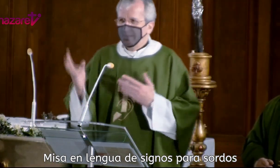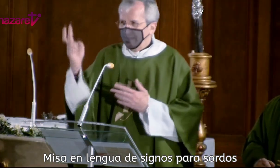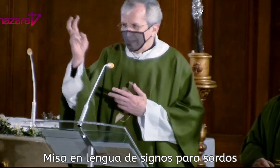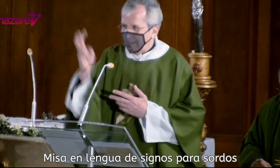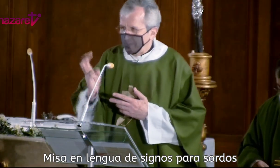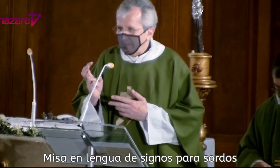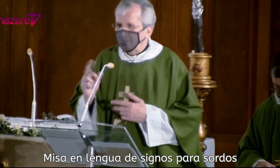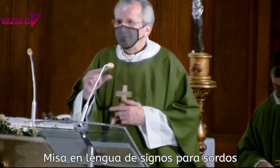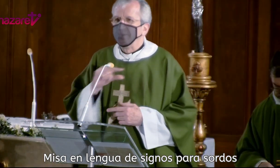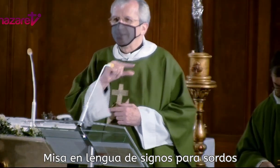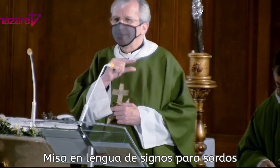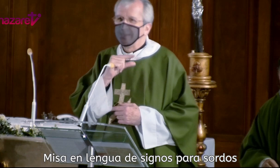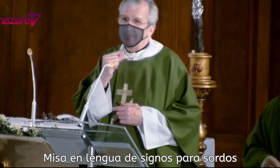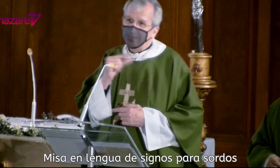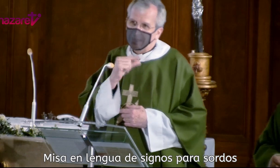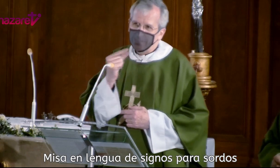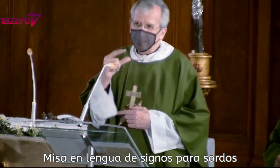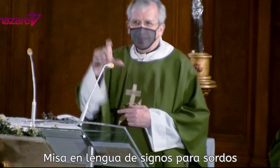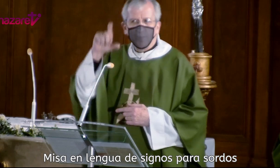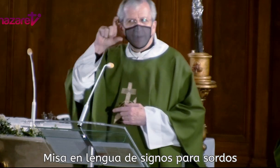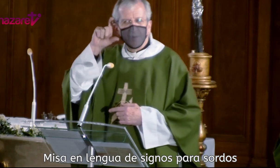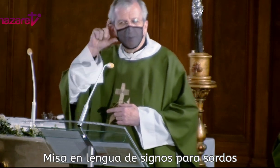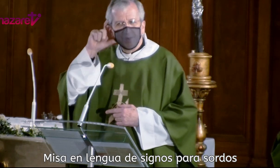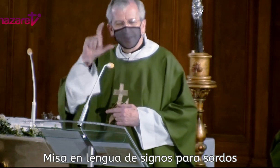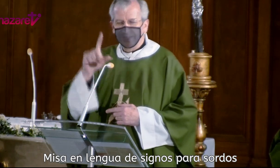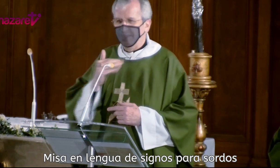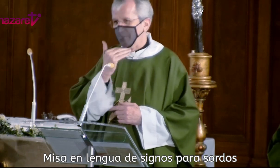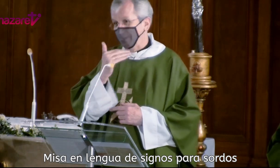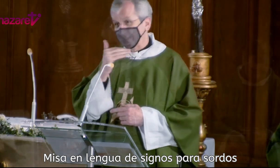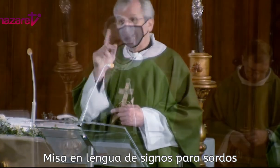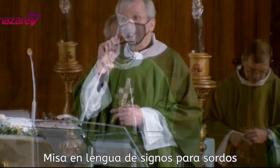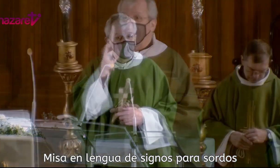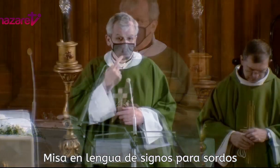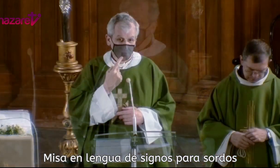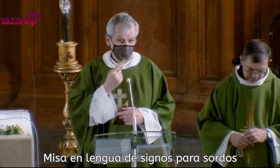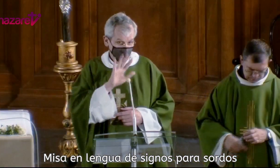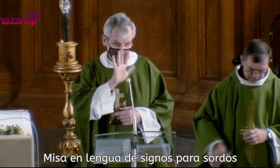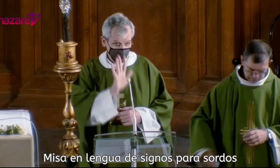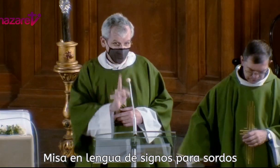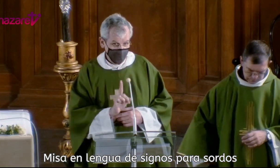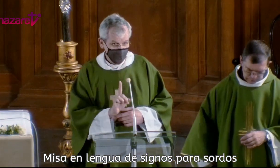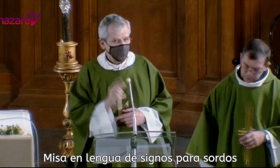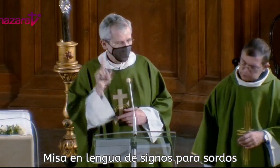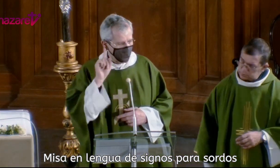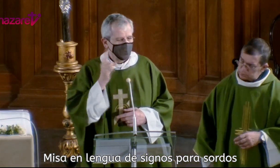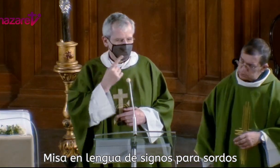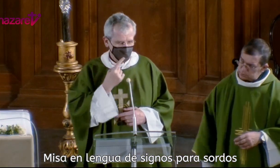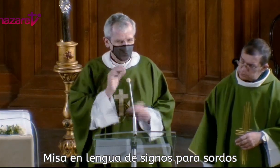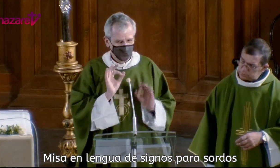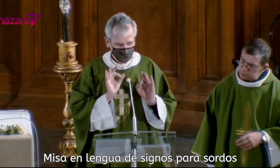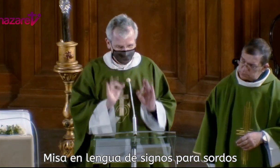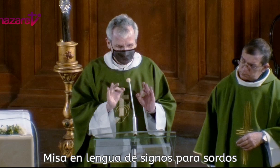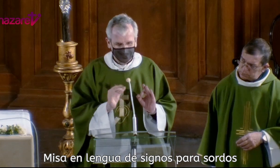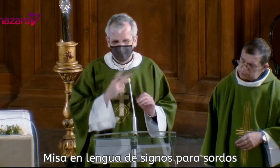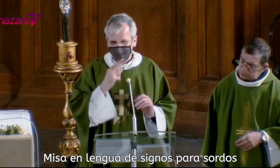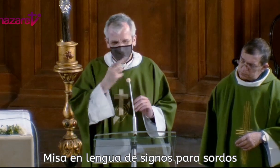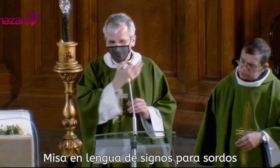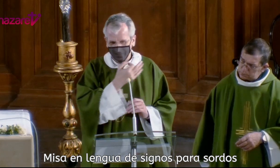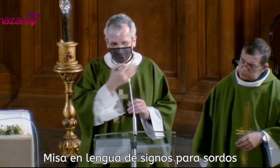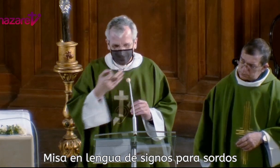Ha venido el padre Juanjo, que como bien sabéis es sordo, no lo parece, pero es sordo, sí, habla